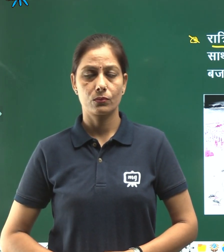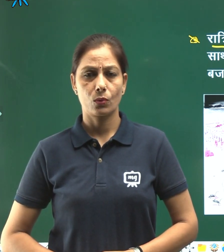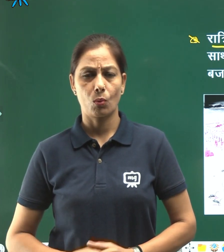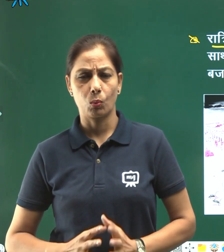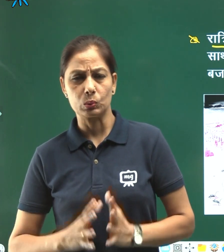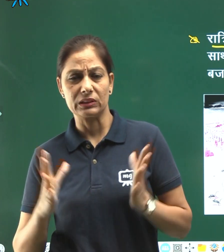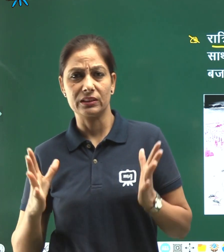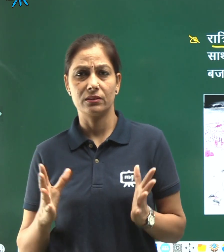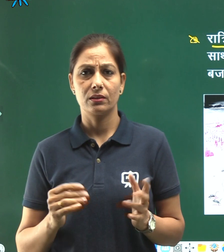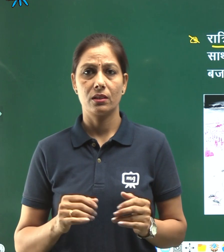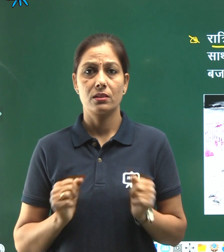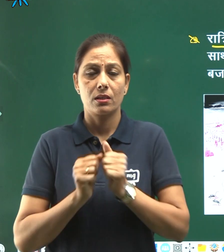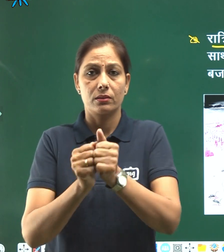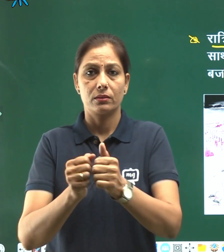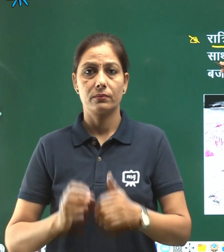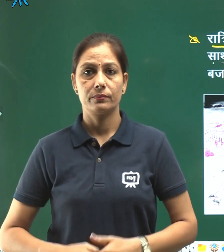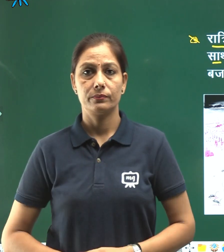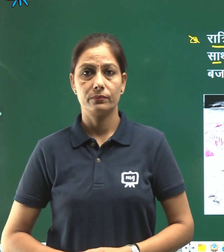भीषणताओं के साथ